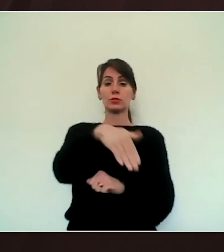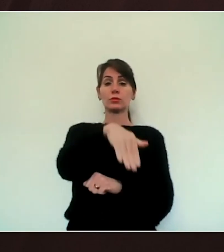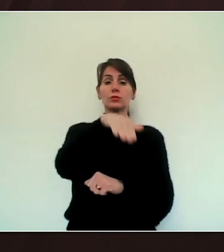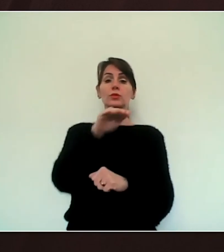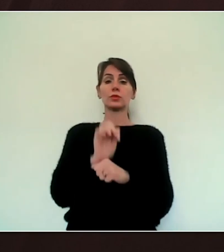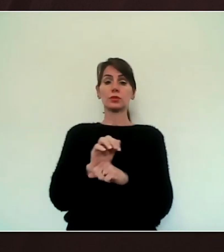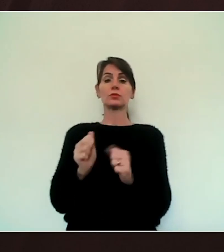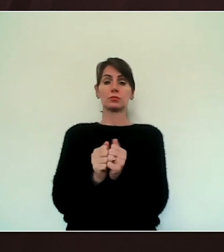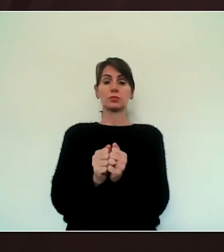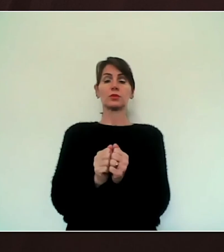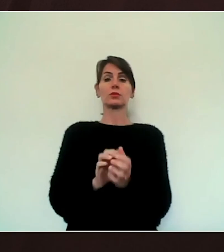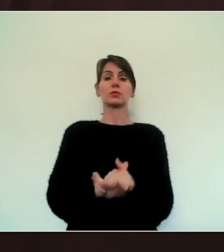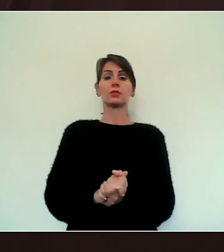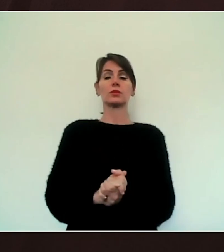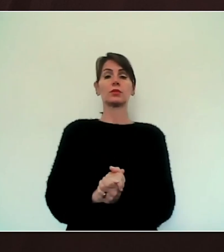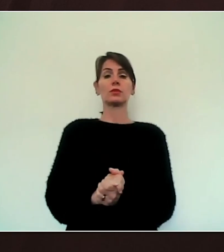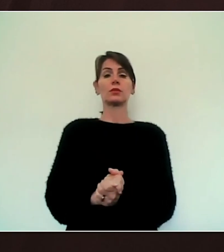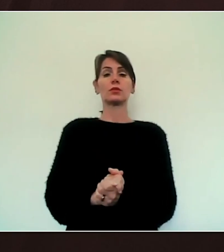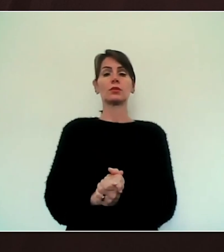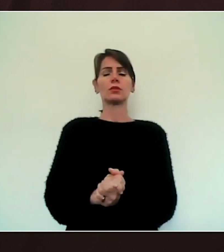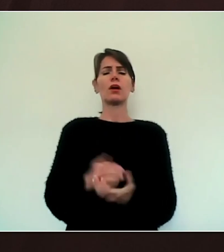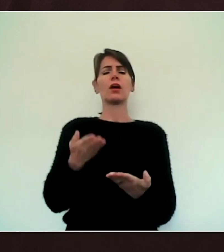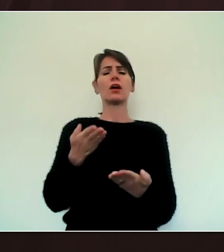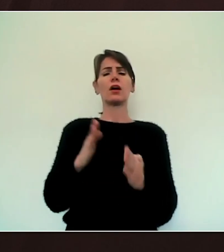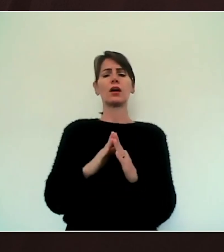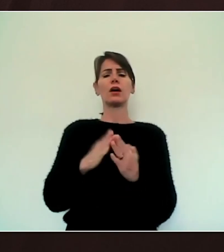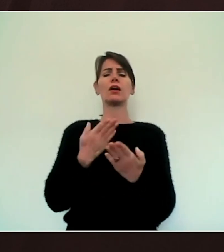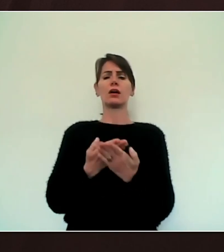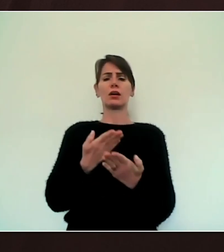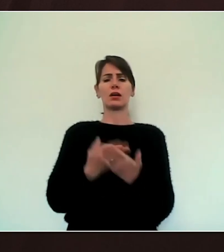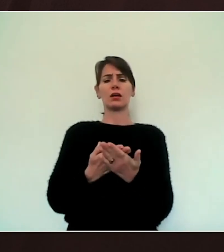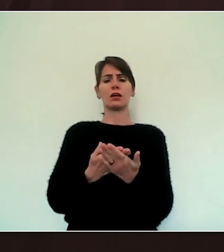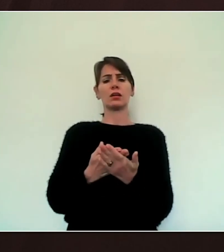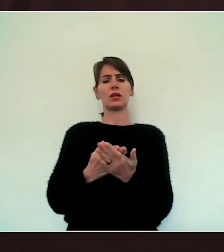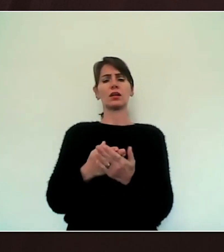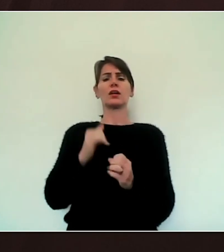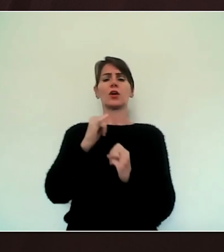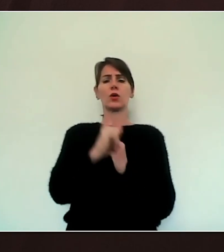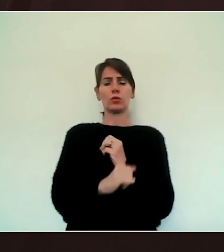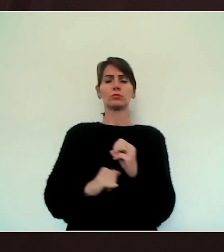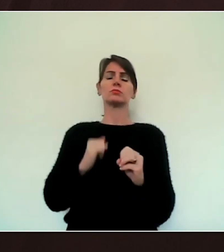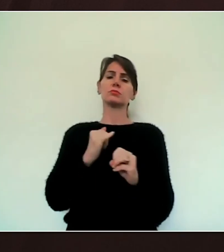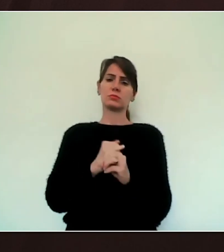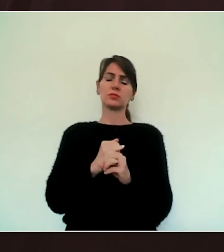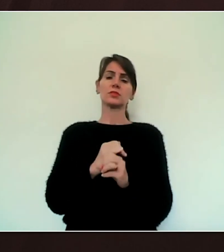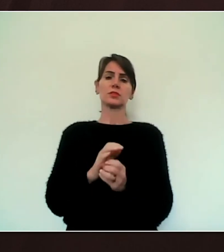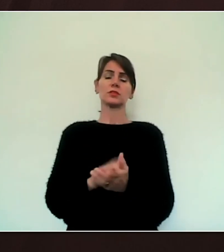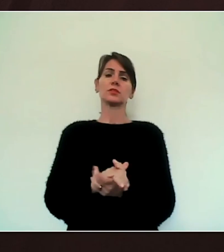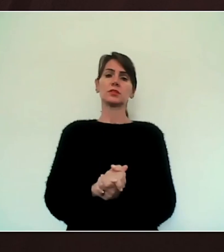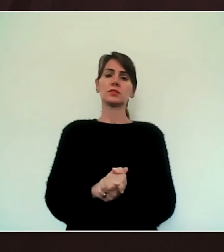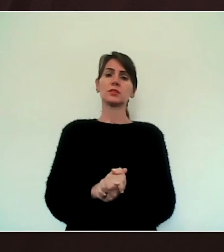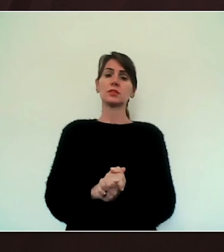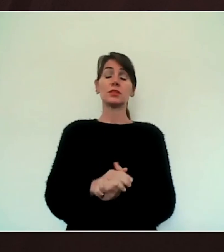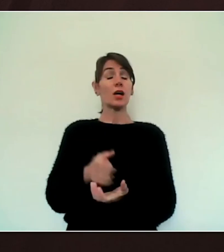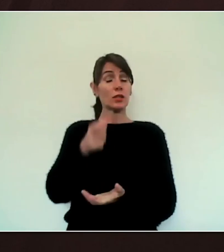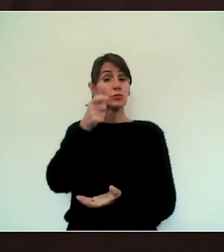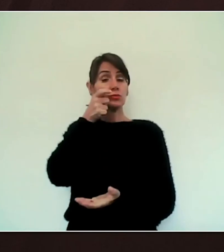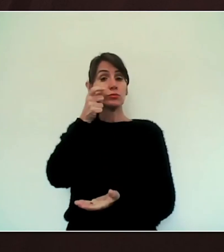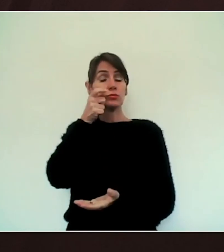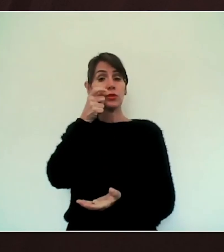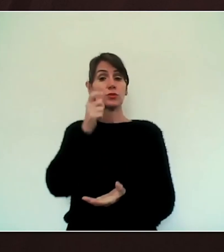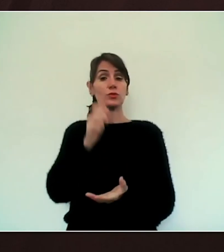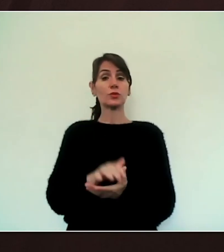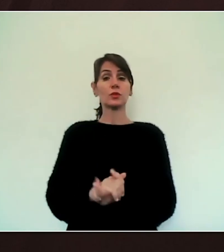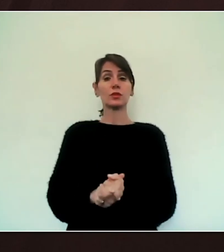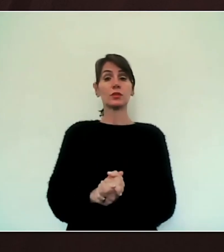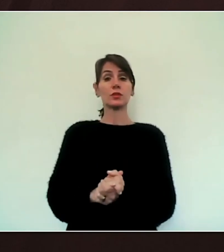assistir aula online, né, porque ele tem asma, então não queremos expor ele, então ele assiste aula online, e o restante do tempo,